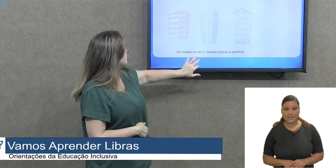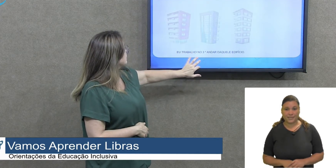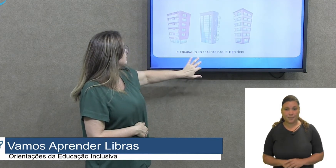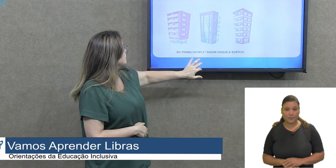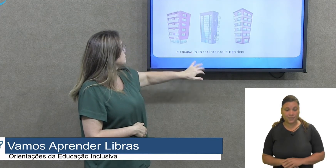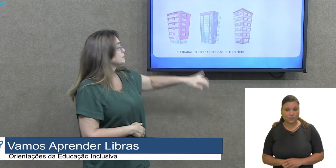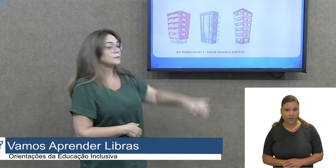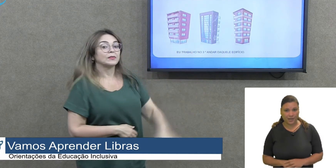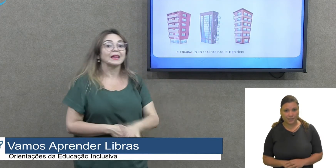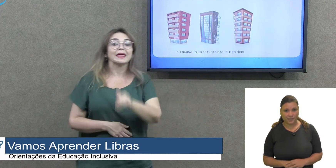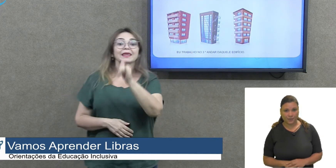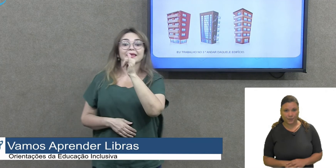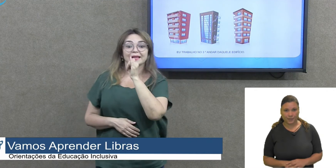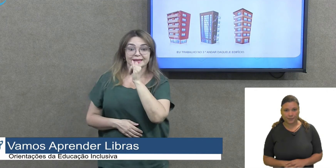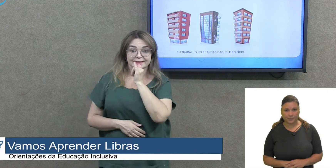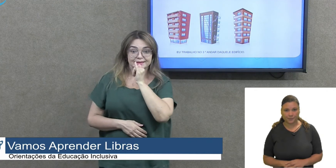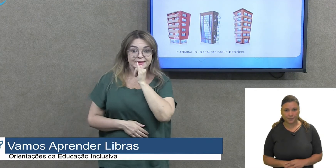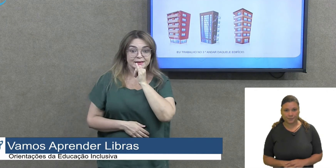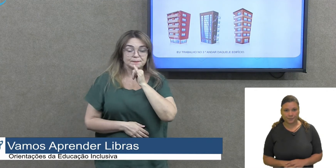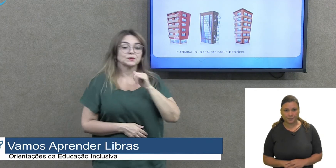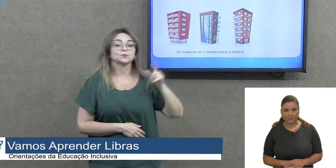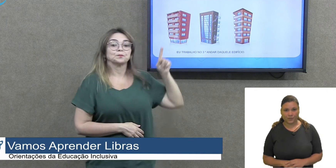Vamos ver exemplos em frases agora.